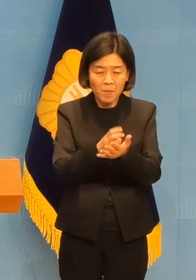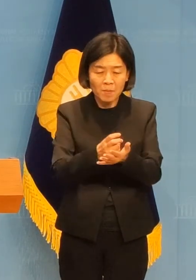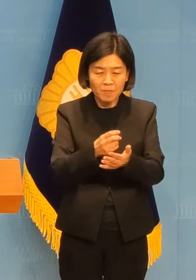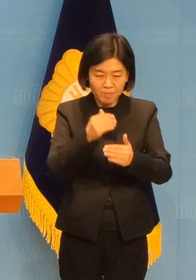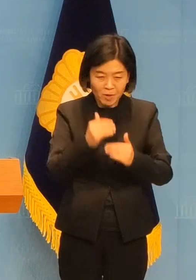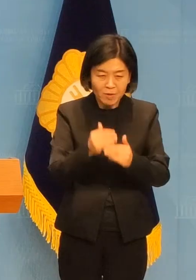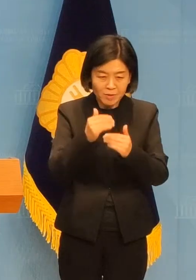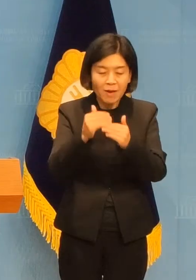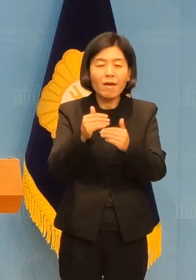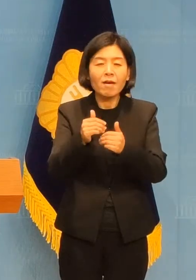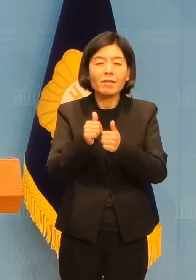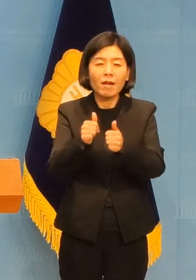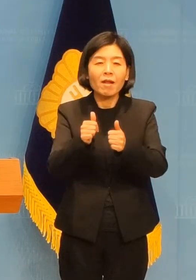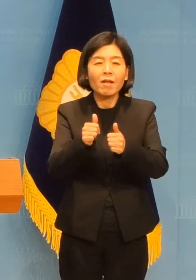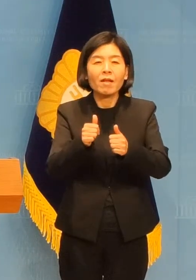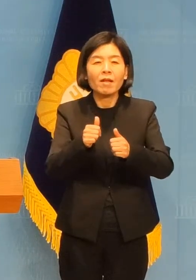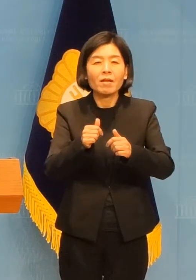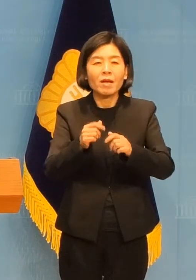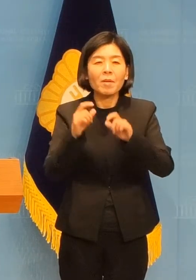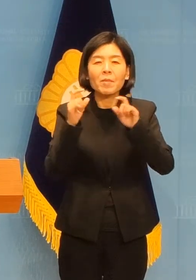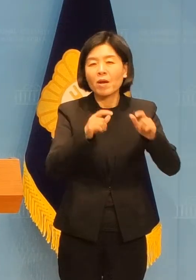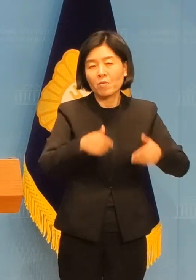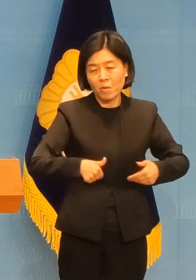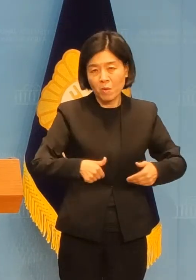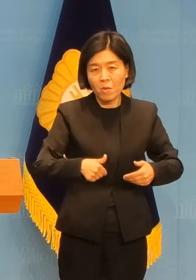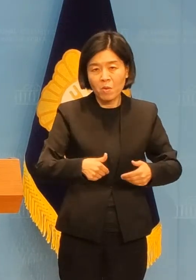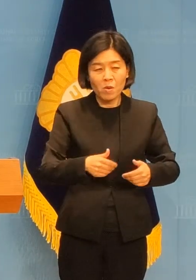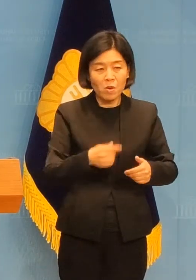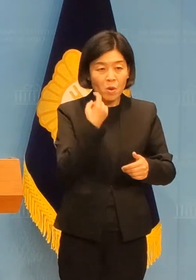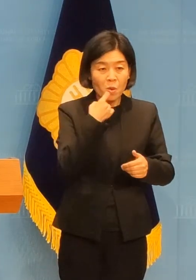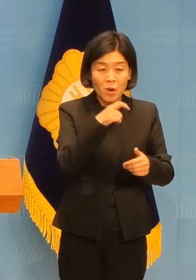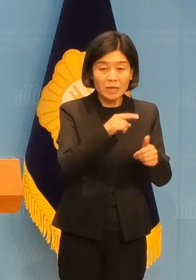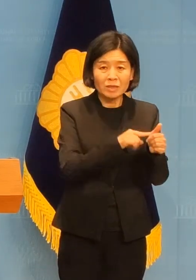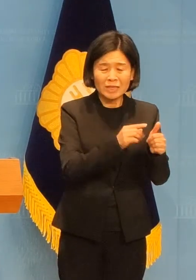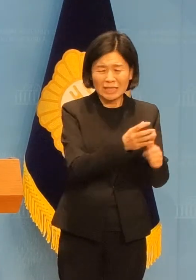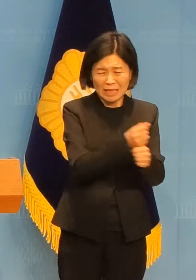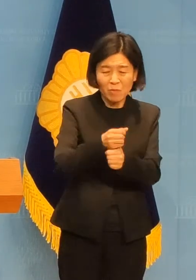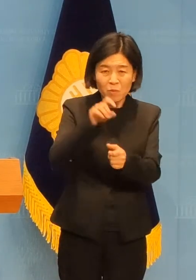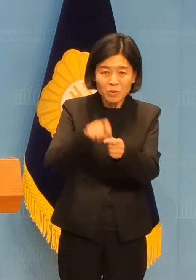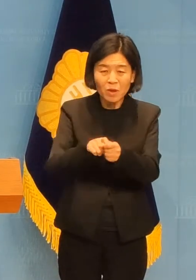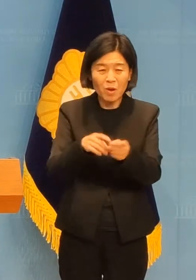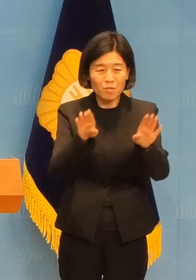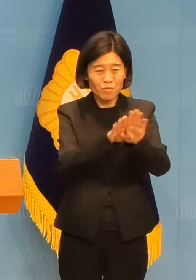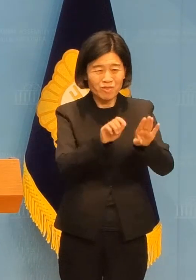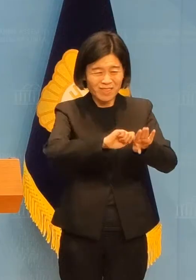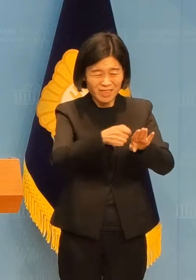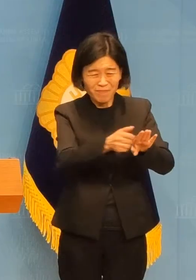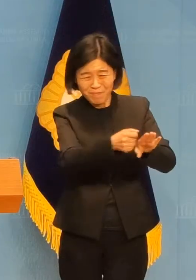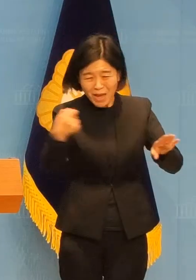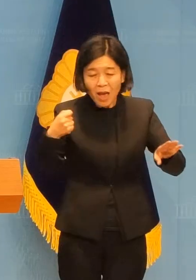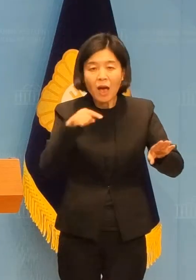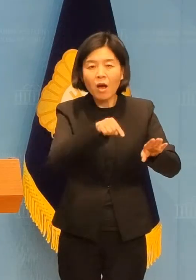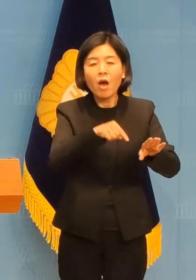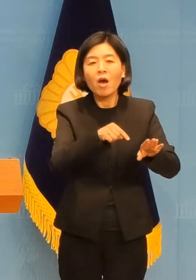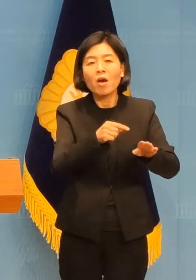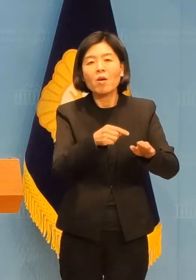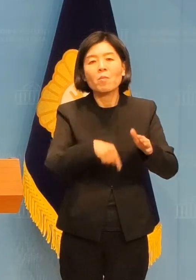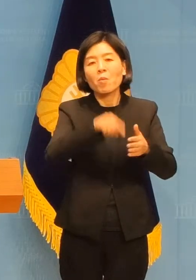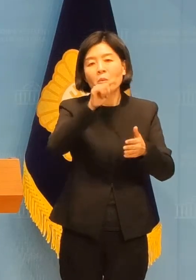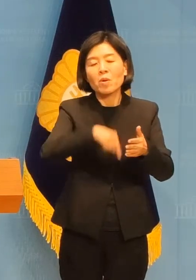판단받아야 합니다. 황교안 체포를 위해 강제로 뜯어낸 문부터 물어내십시오.